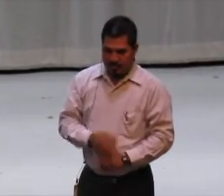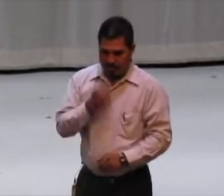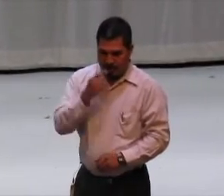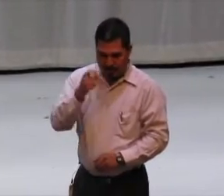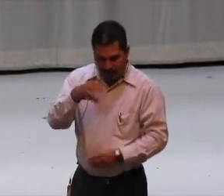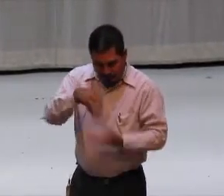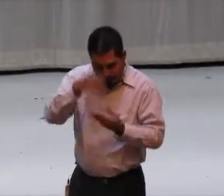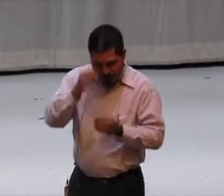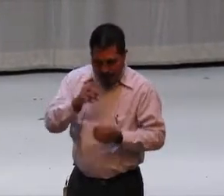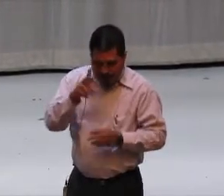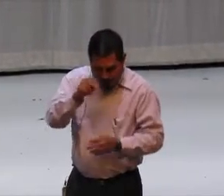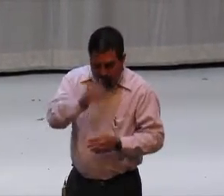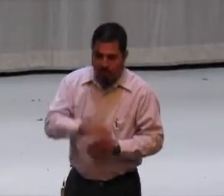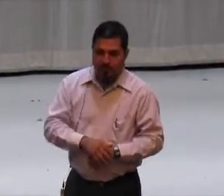Hay que aprender a decir no.